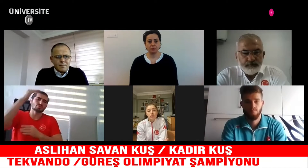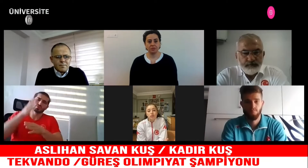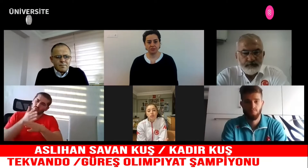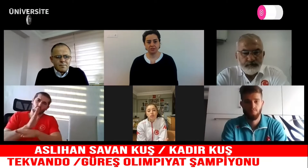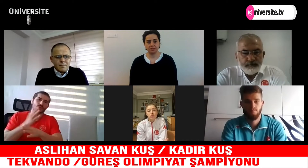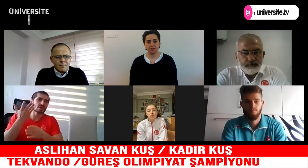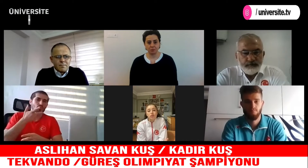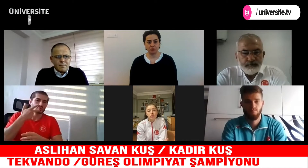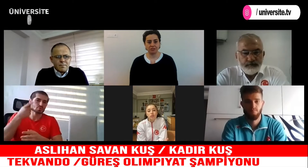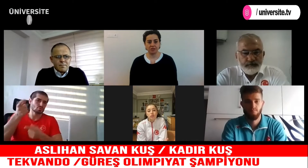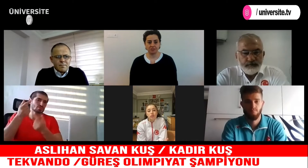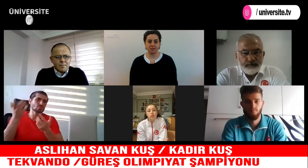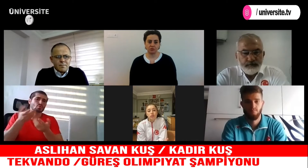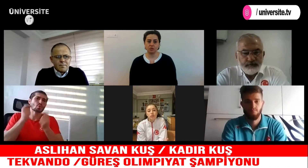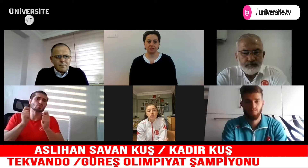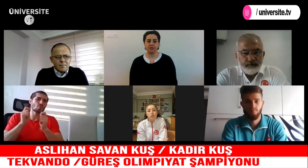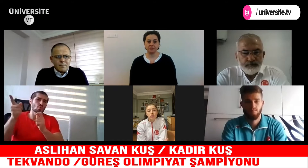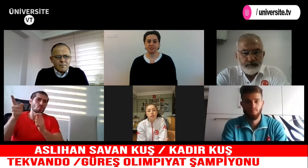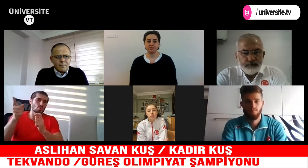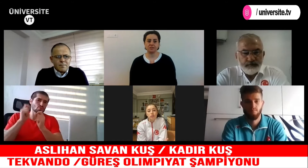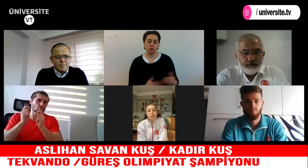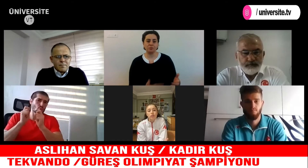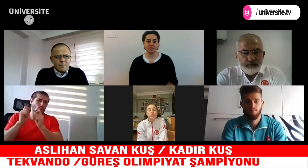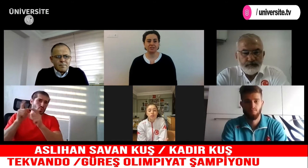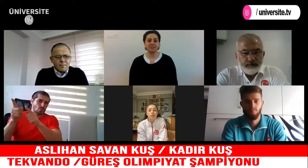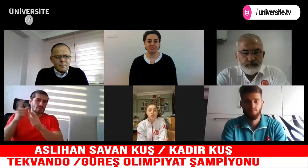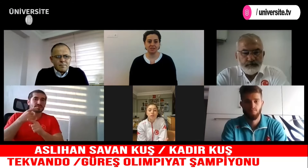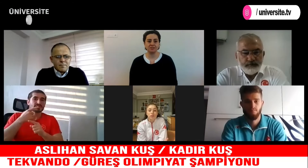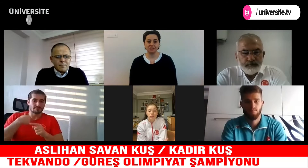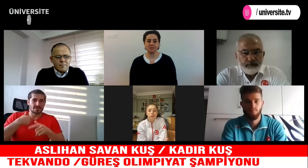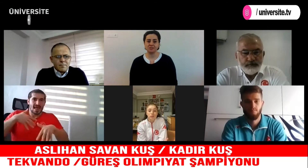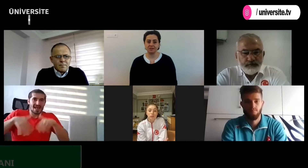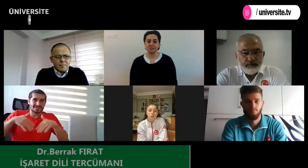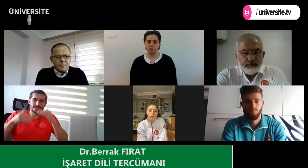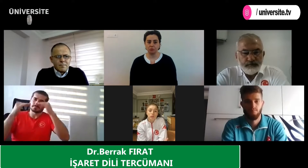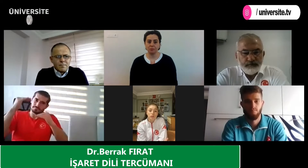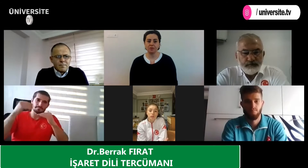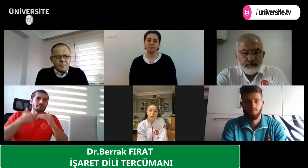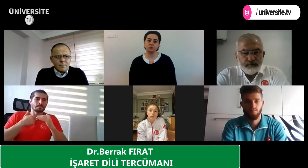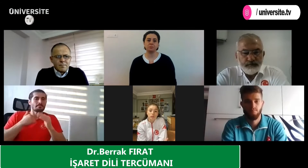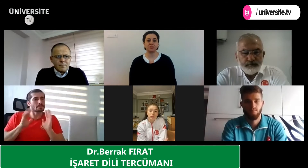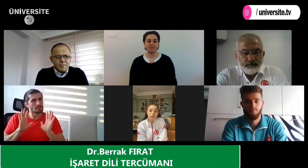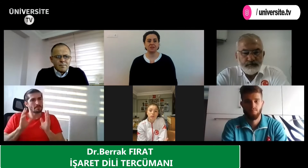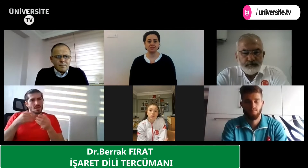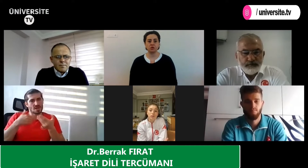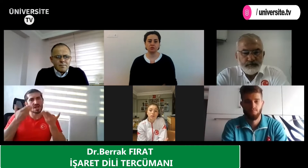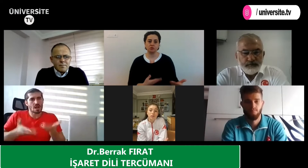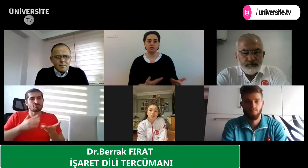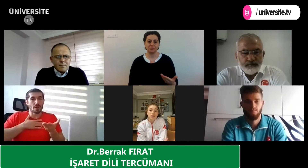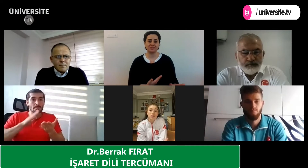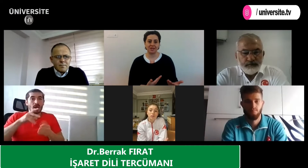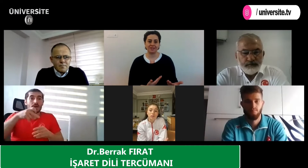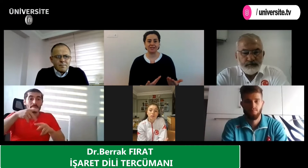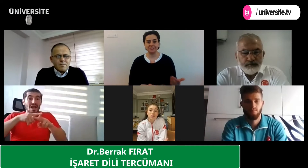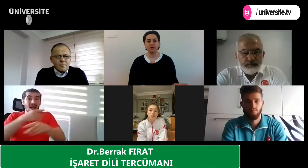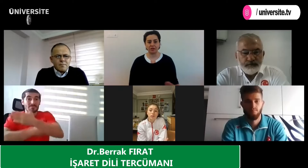Dünya Avrupa şampiyonlarında yani dünyalar için, ya yani olimpiyatlara katılanlar için kıyaslamıyorum ama paralimpikle kıyaslıyorum.